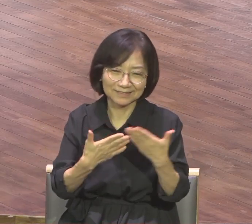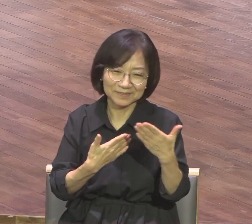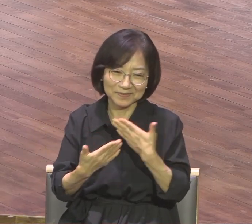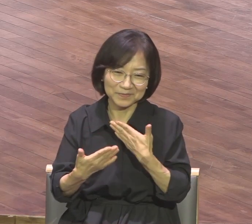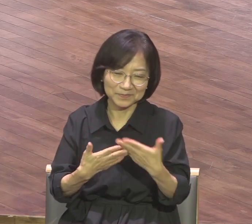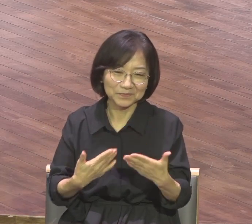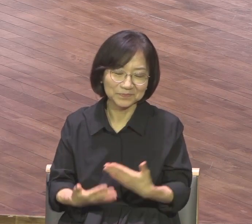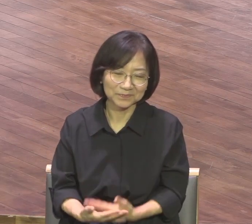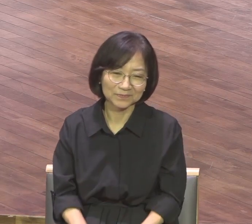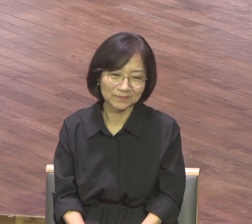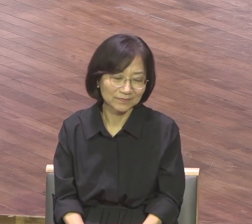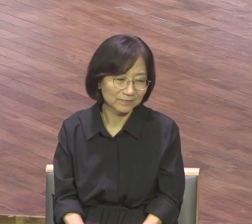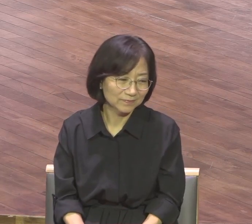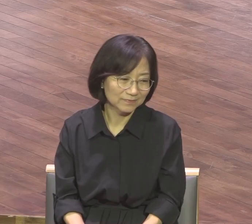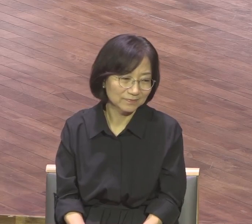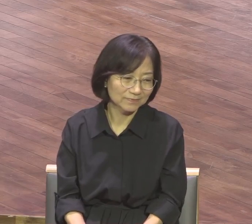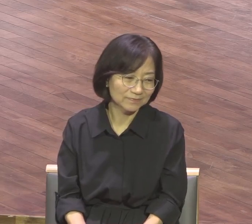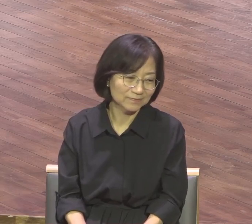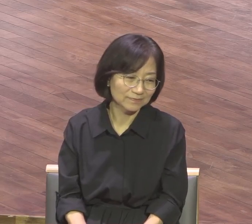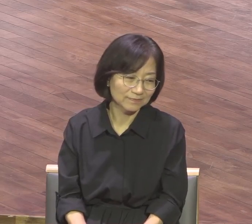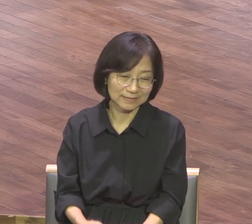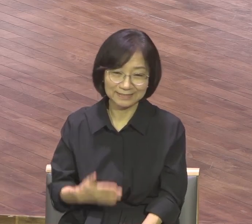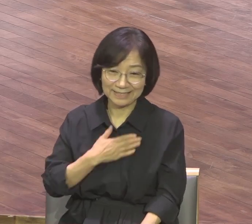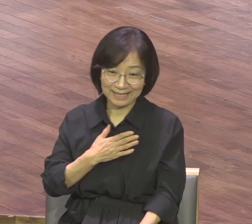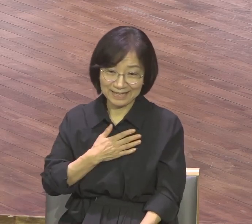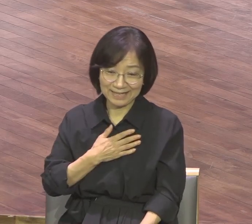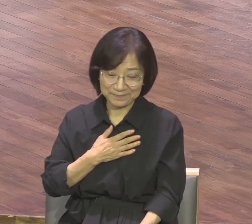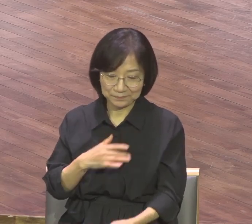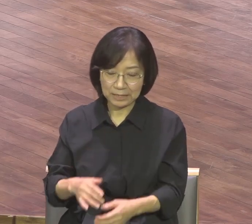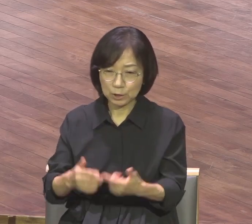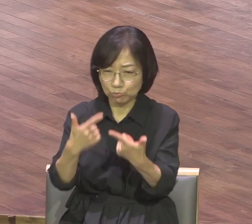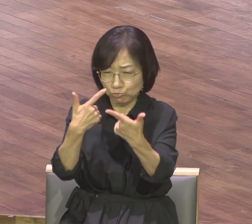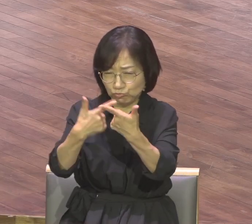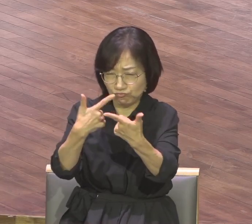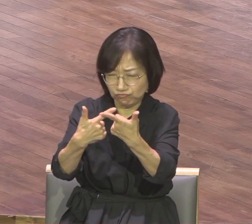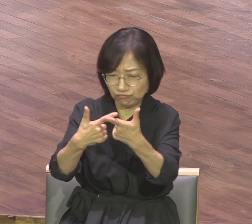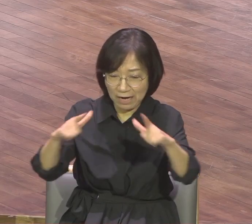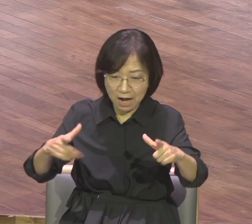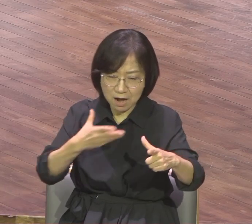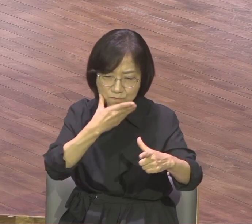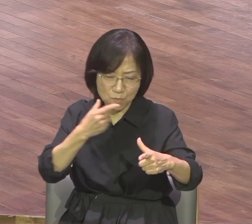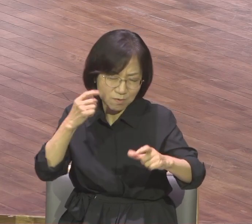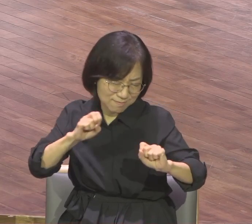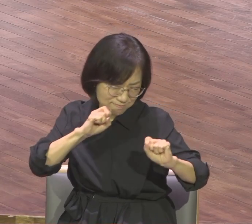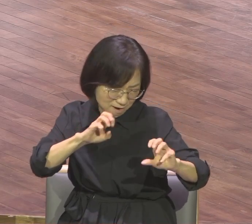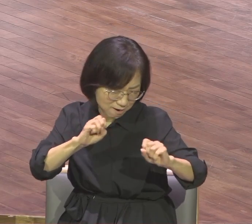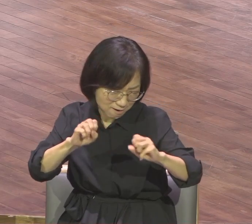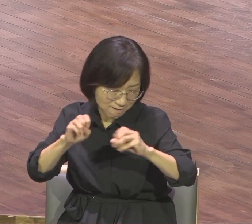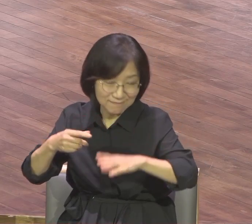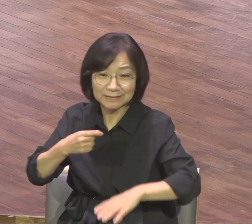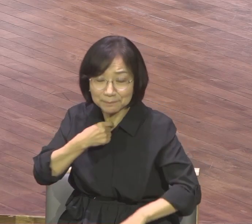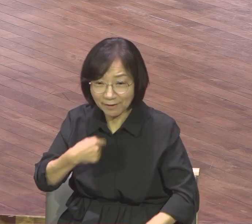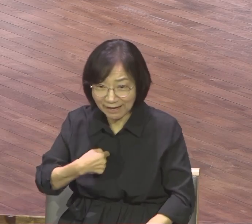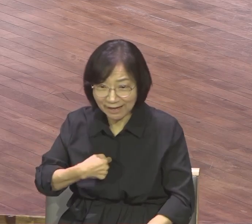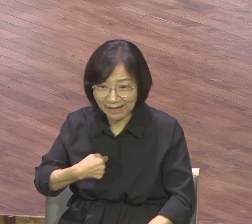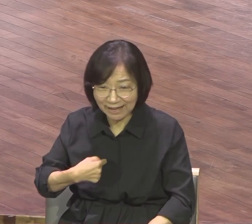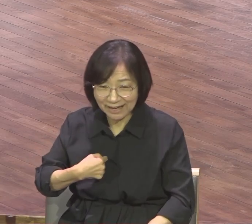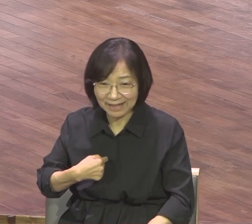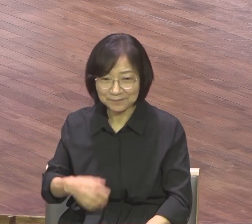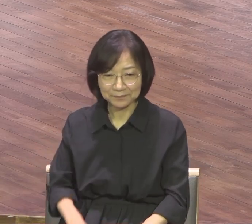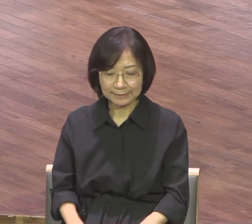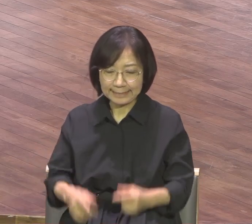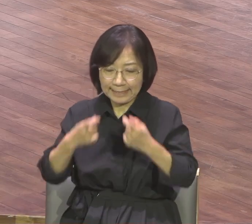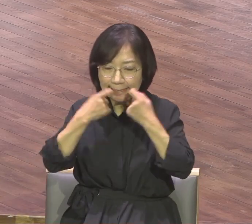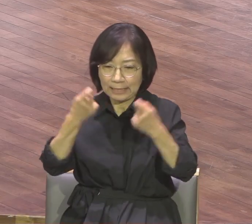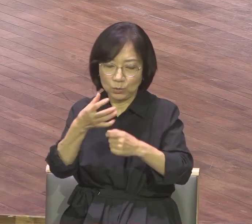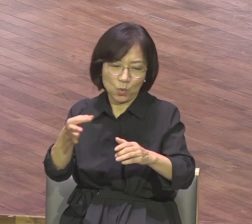그렇기 때문에 제가 이 평신도 때 막 부산을 복음하겠다고, 부산을 복음하겠다. 구덕신리처럼 개인, 제